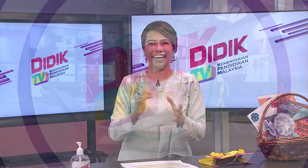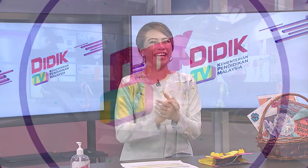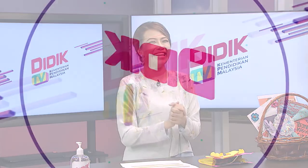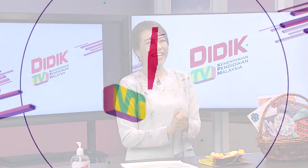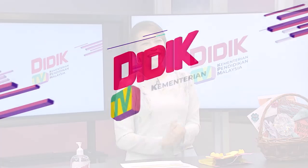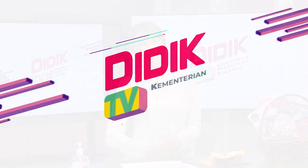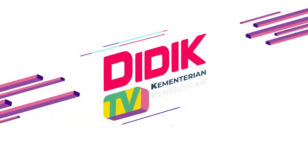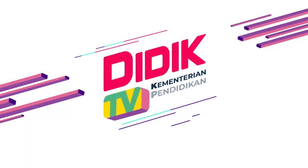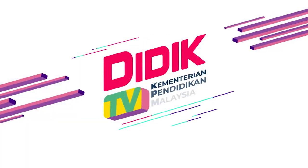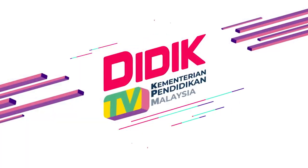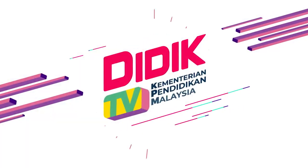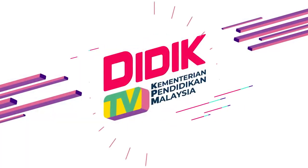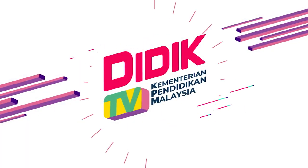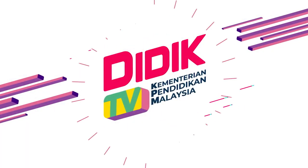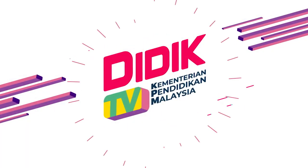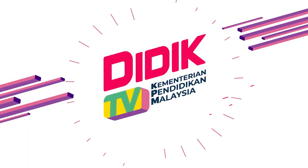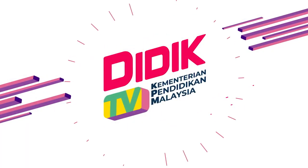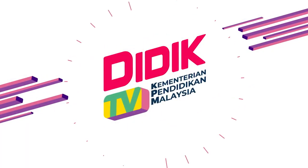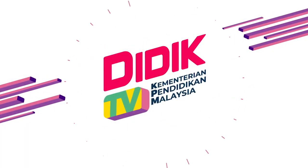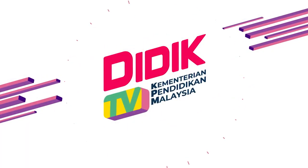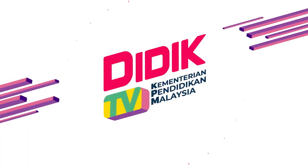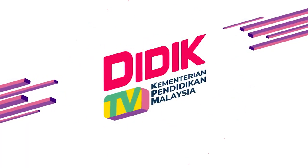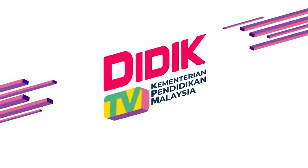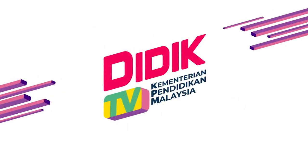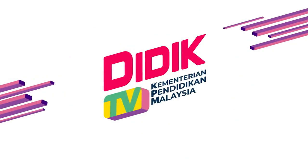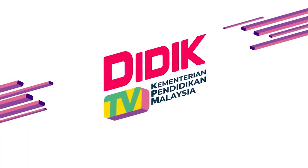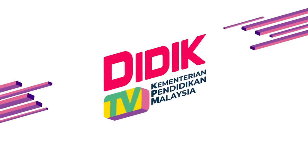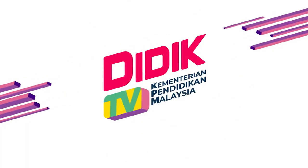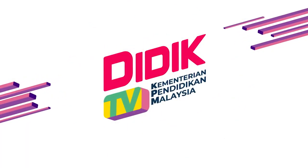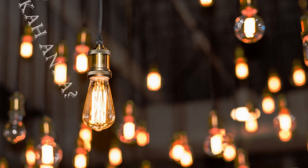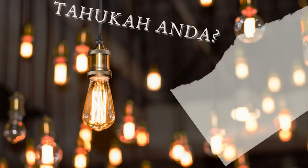Okey. Didik TV KPM.